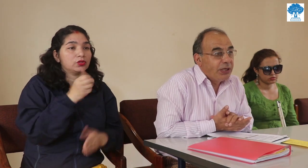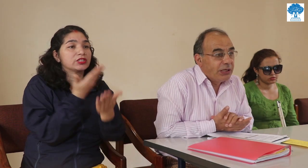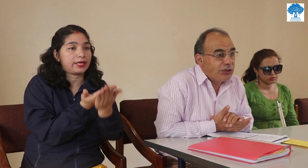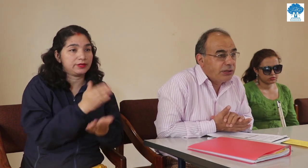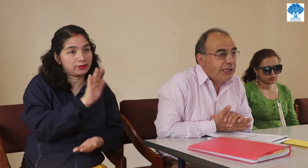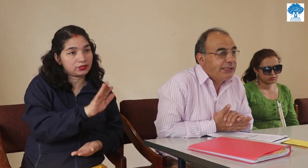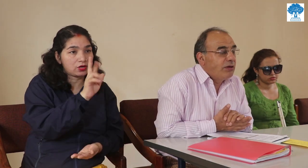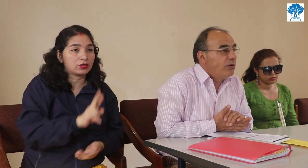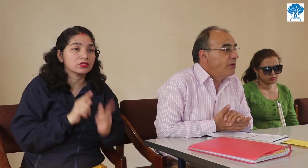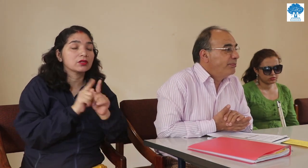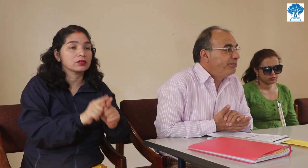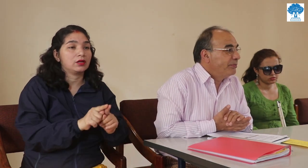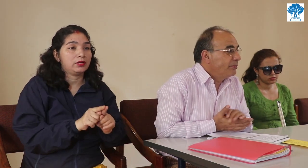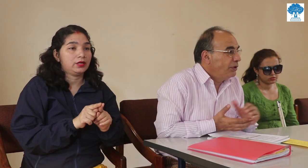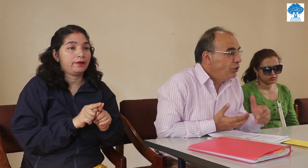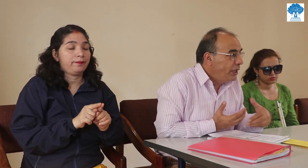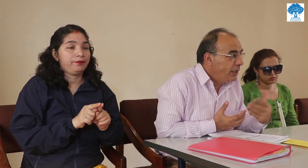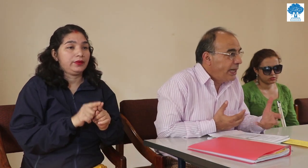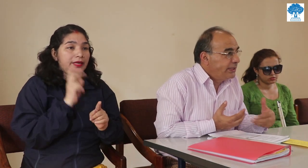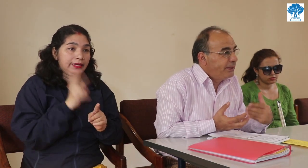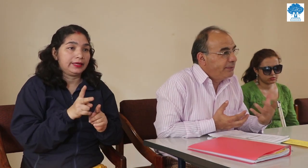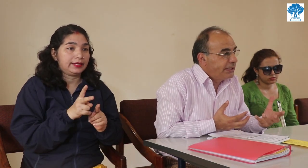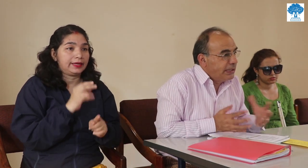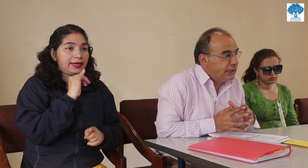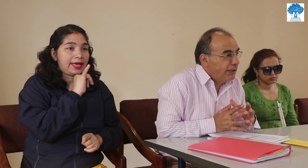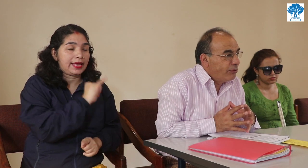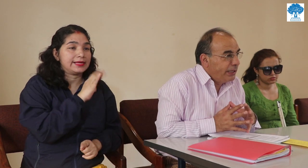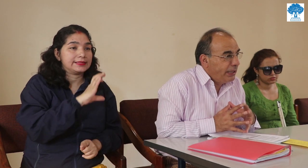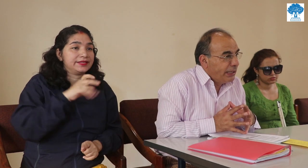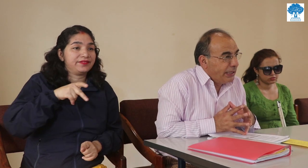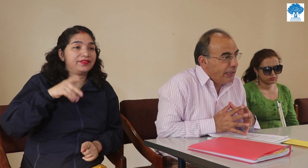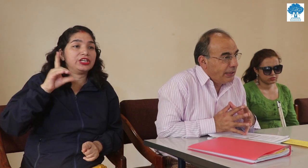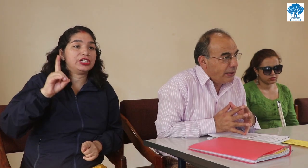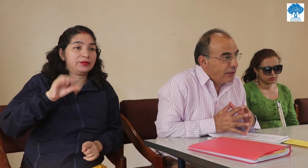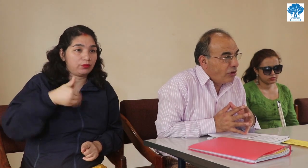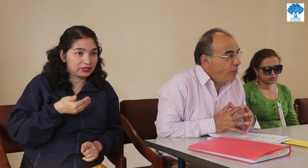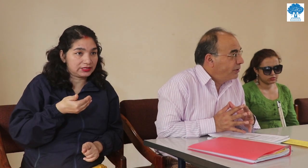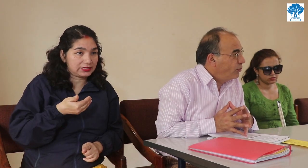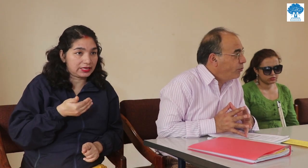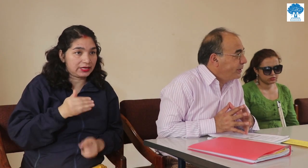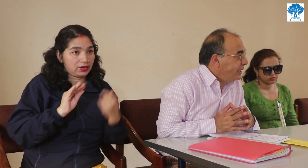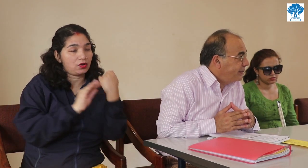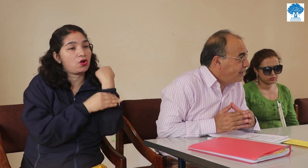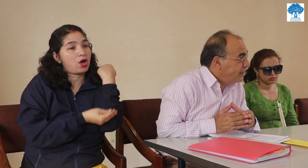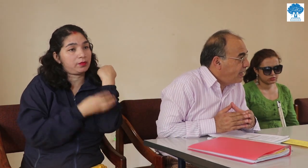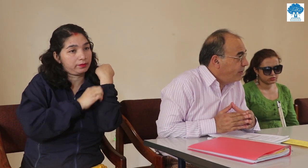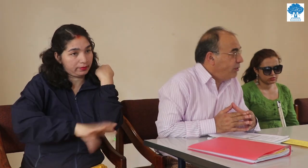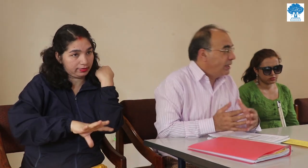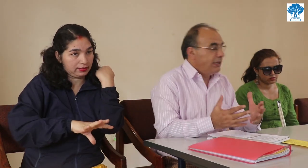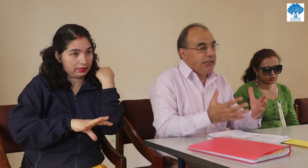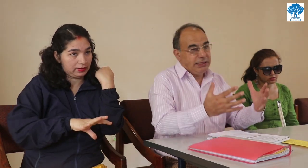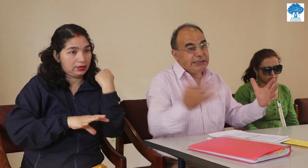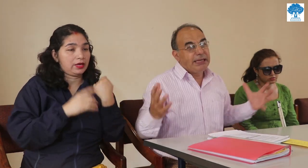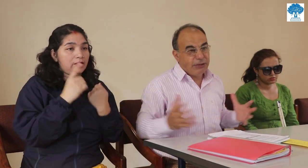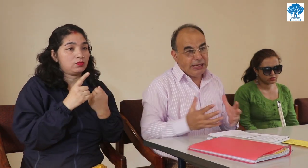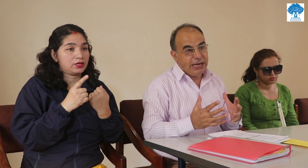र सँगसँगै चाहिँ अब यही आइसिपिडी पछाडि चाहिँ के हो भने गर्भपतन को विषय पनि संसारभरि एउटा